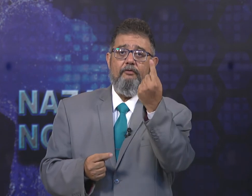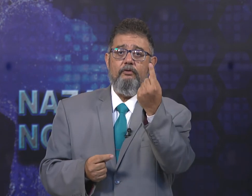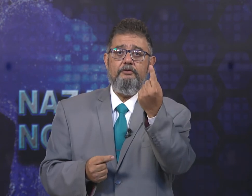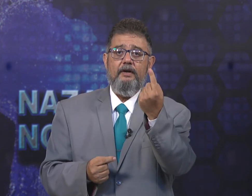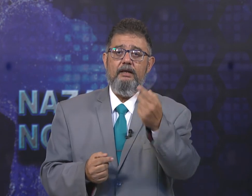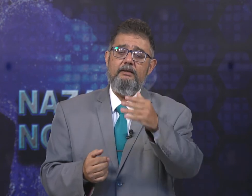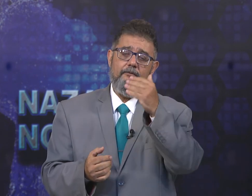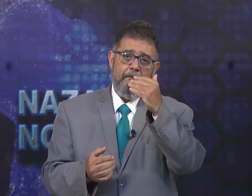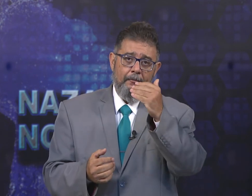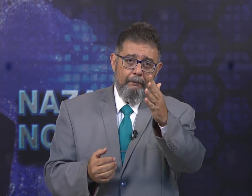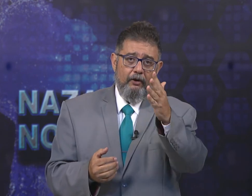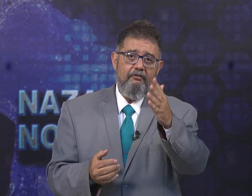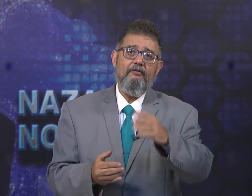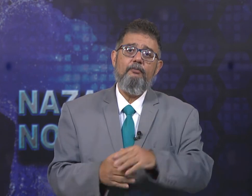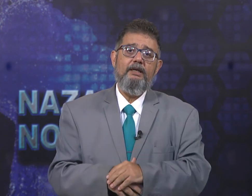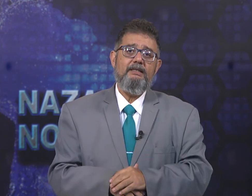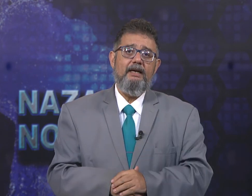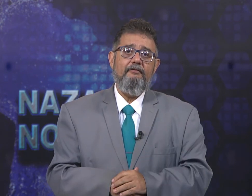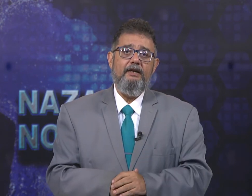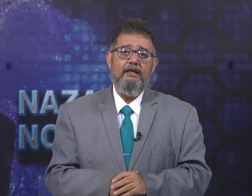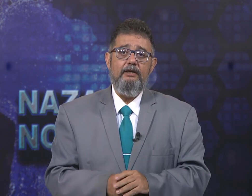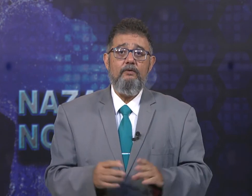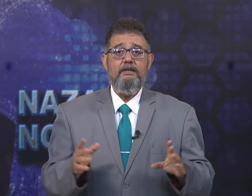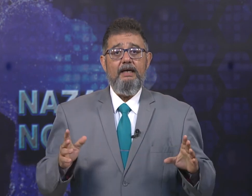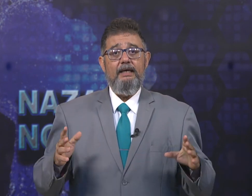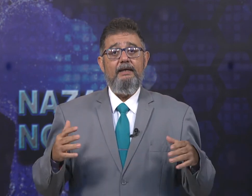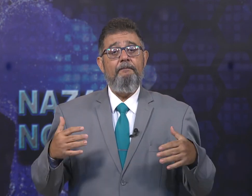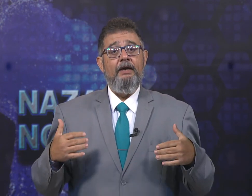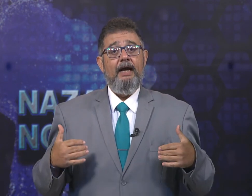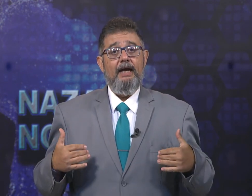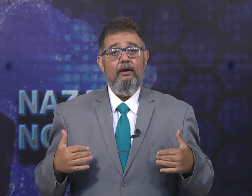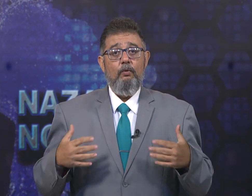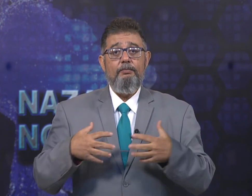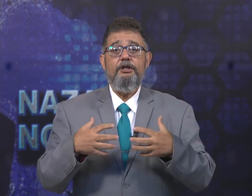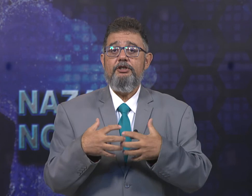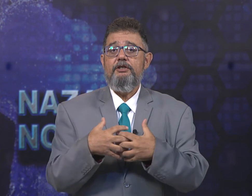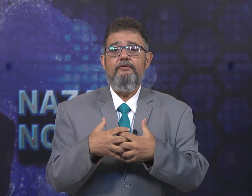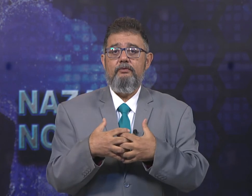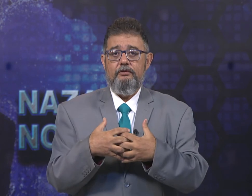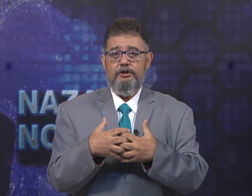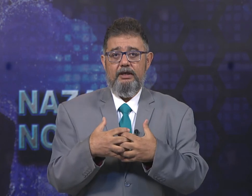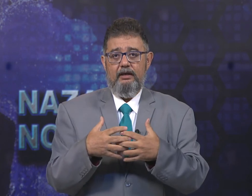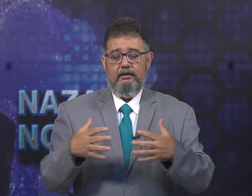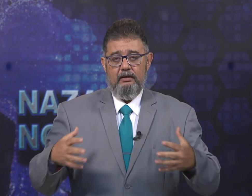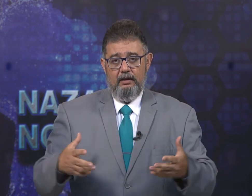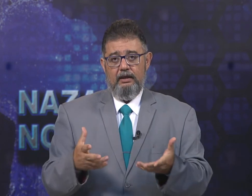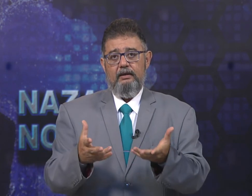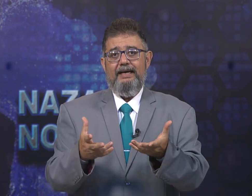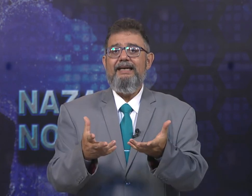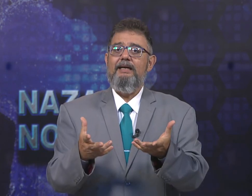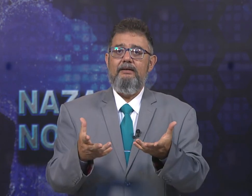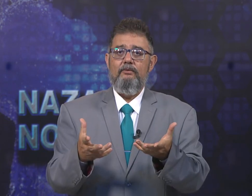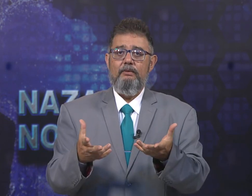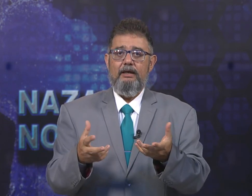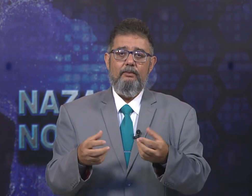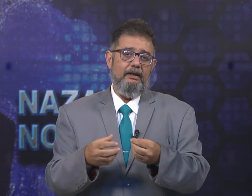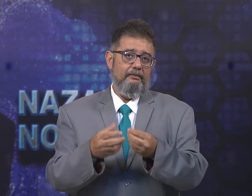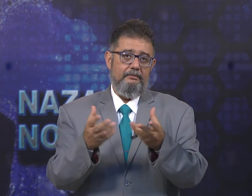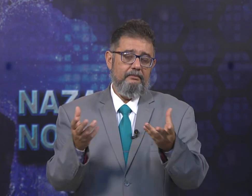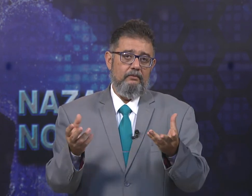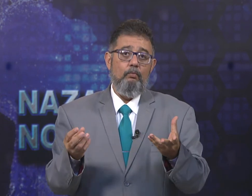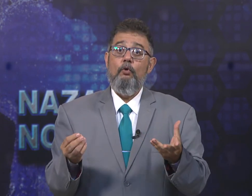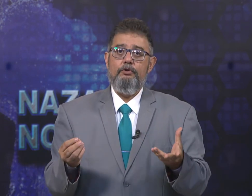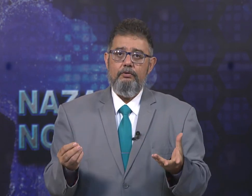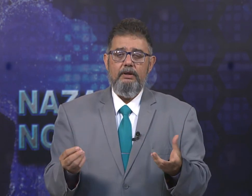uma fonte falando, provavelmente será fake news. E aí, o objetivo de quem cria um